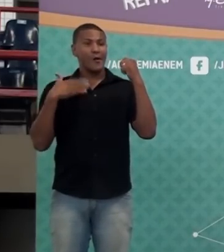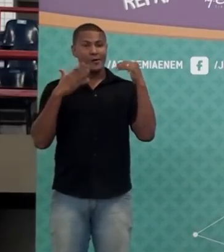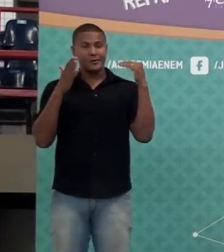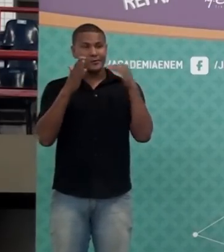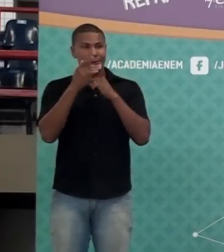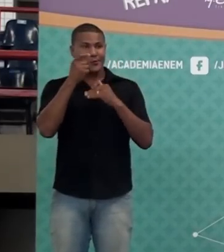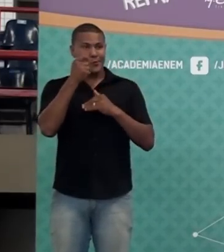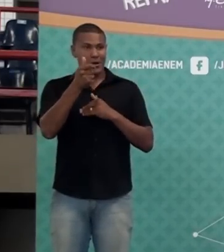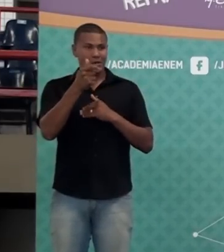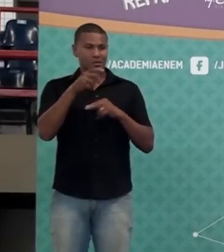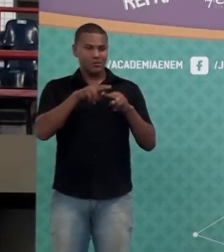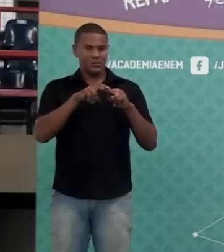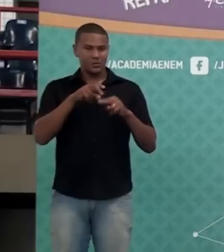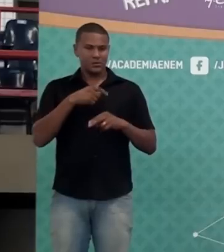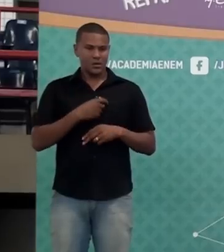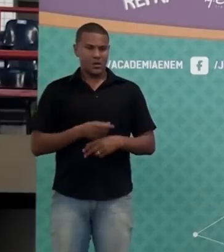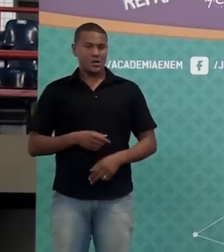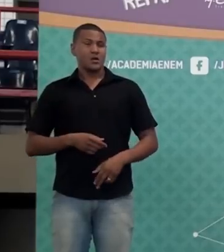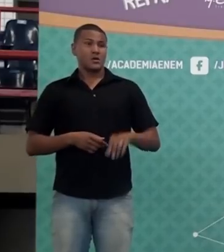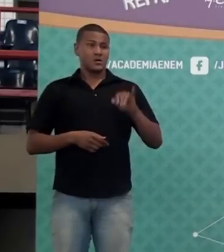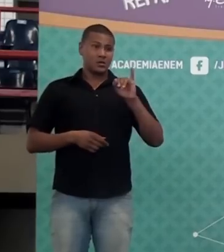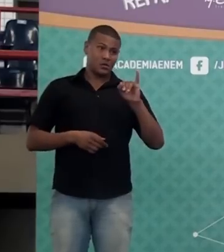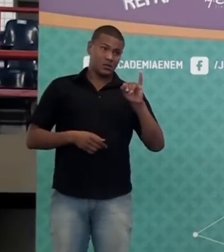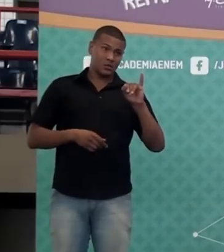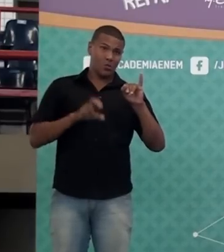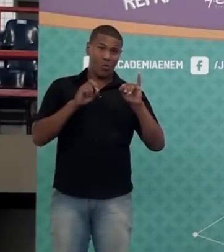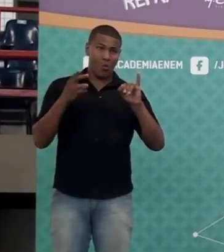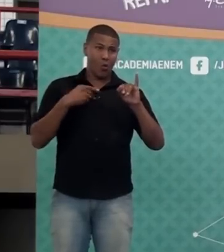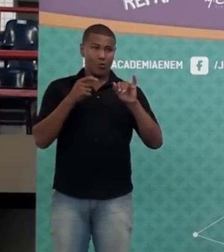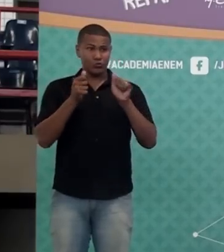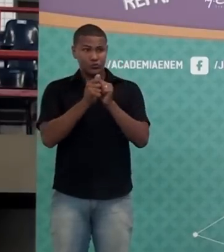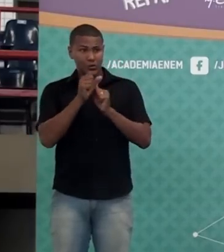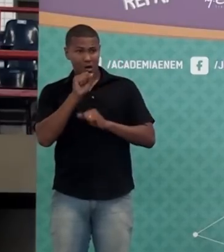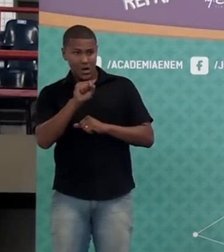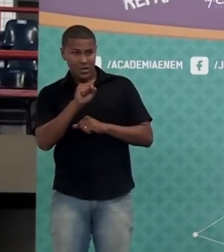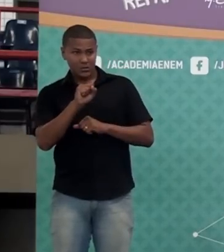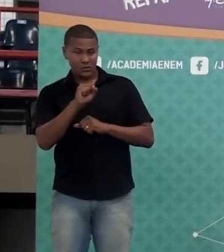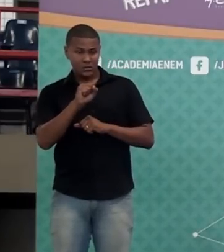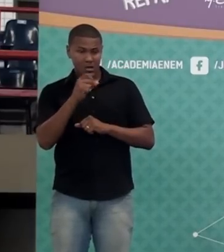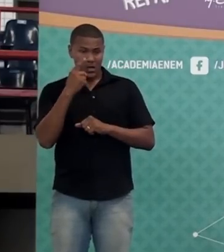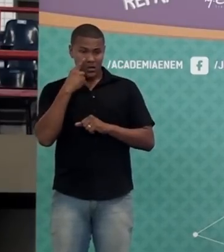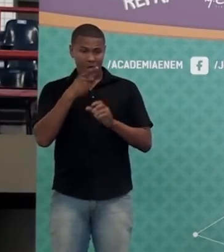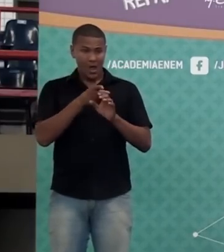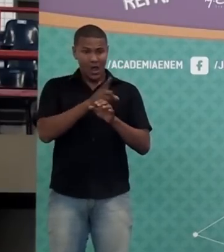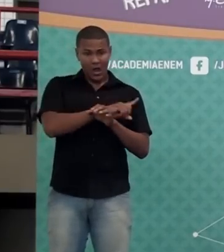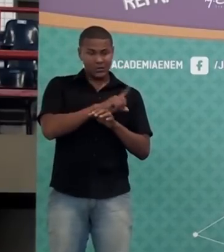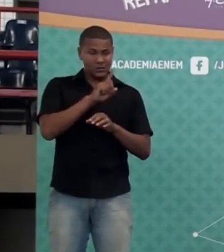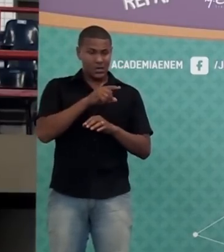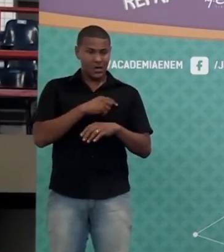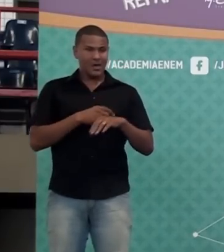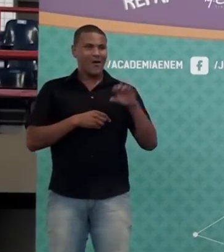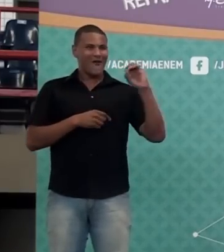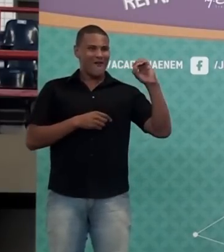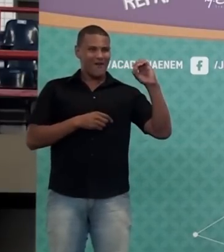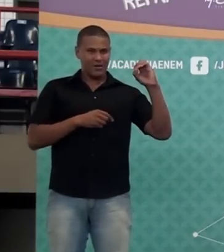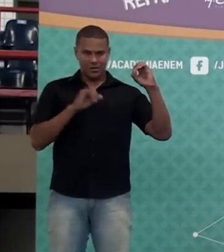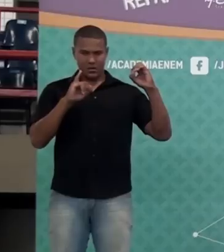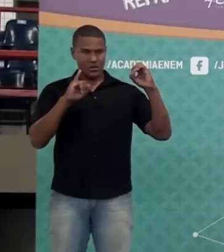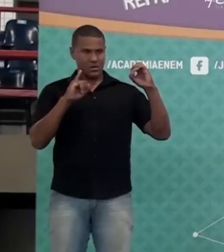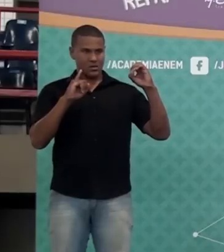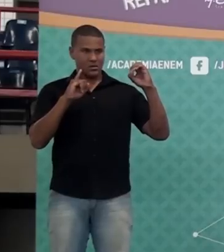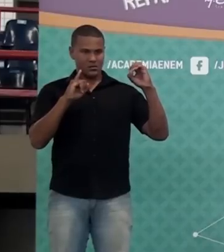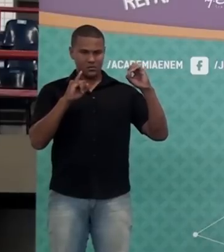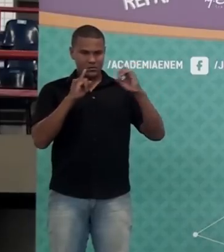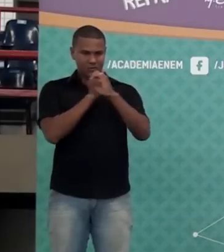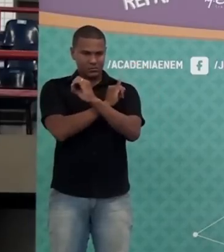i, sozinho ou seguido de s, e formar hiato com a sílaba anterior, vocês estão percebendo que não